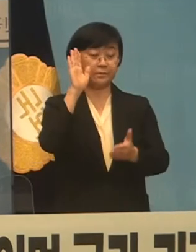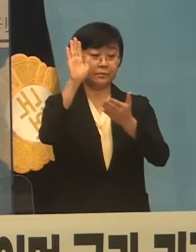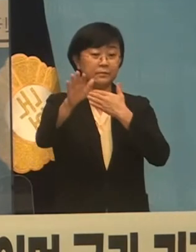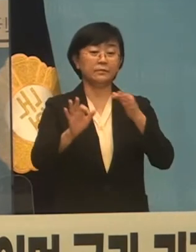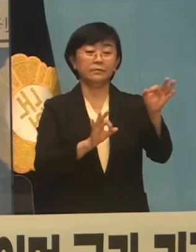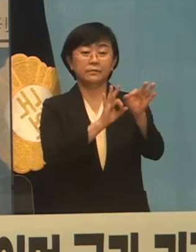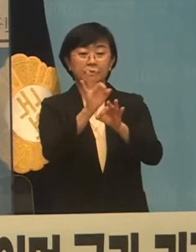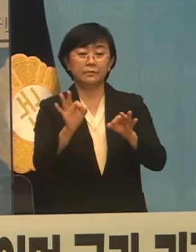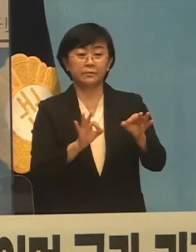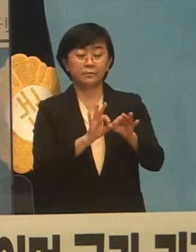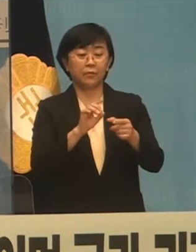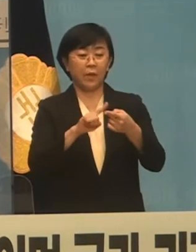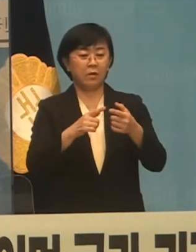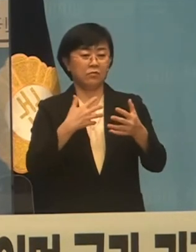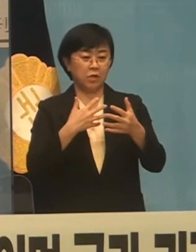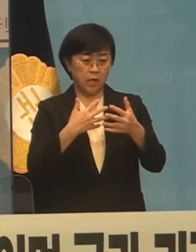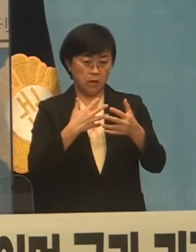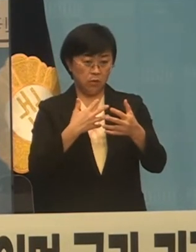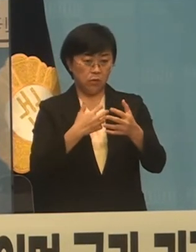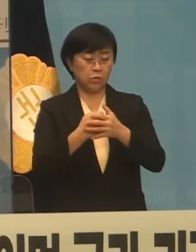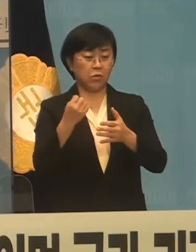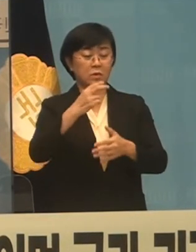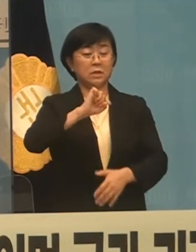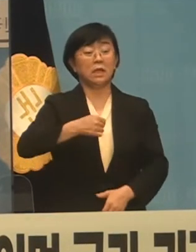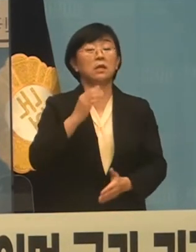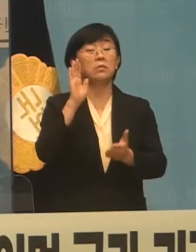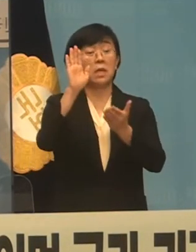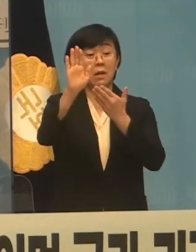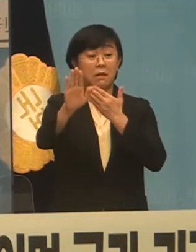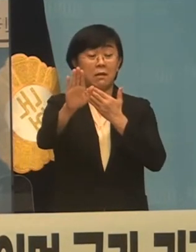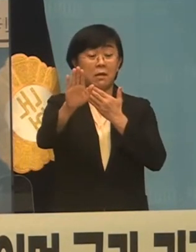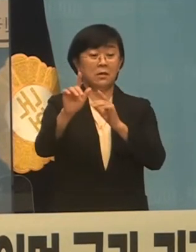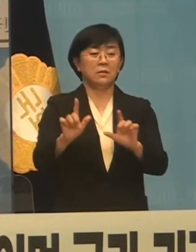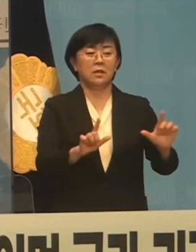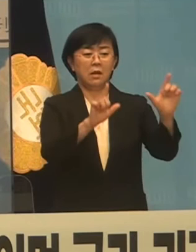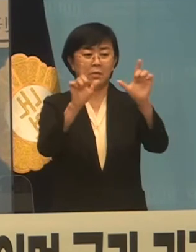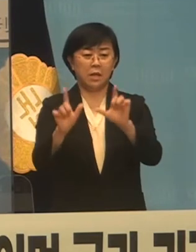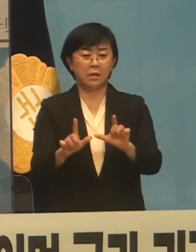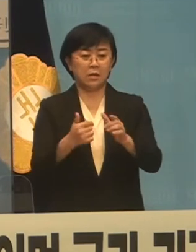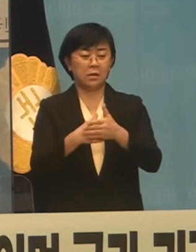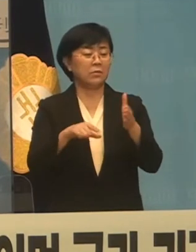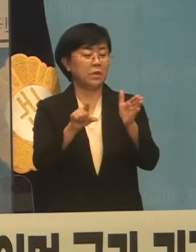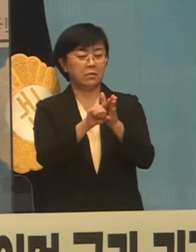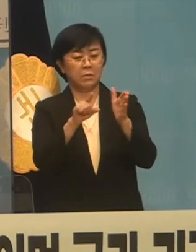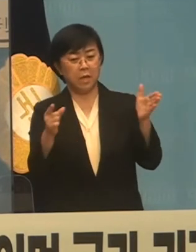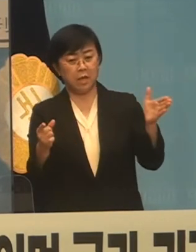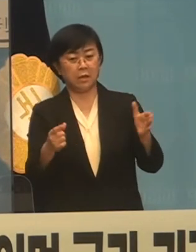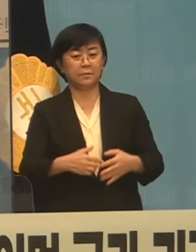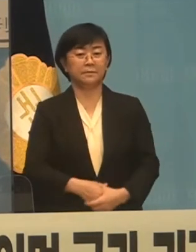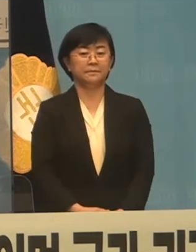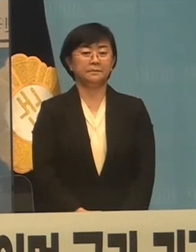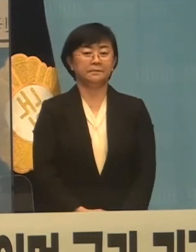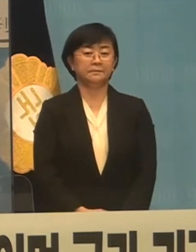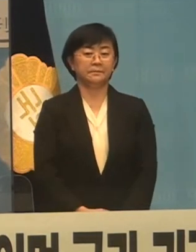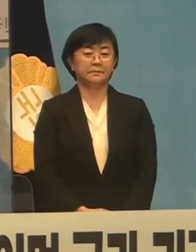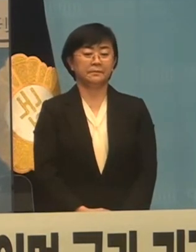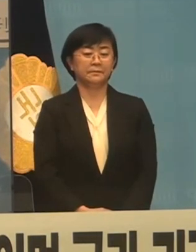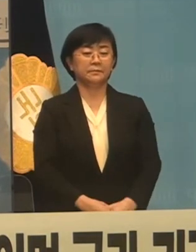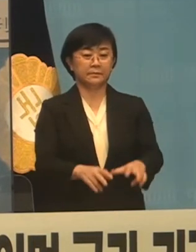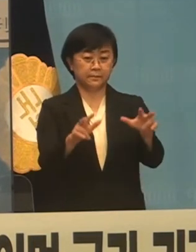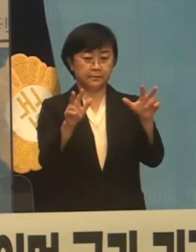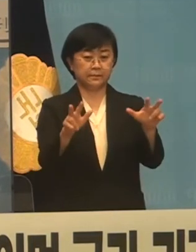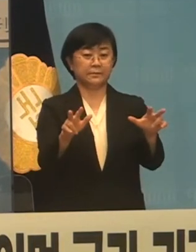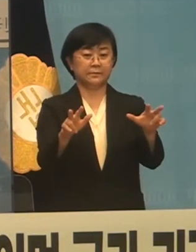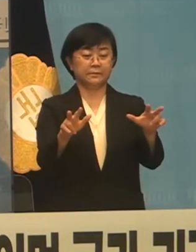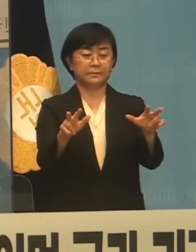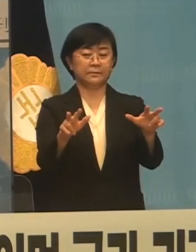경영에 대해서 불안해하고 자기 미래 삶에 대해서 불신을 갖고 있는 게 사실입니다. 이제는